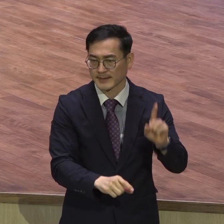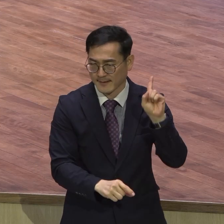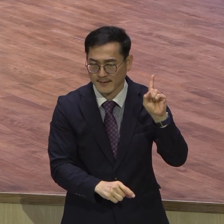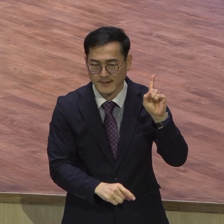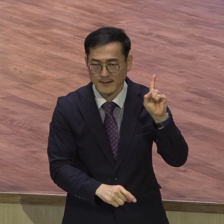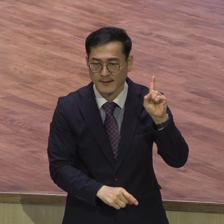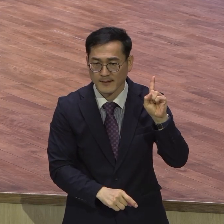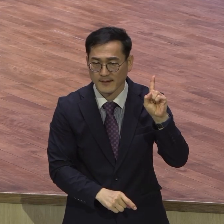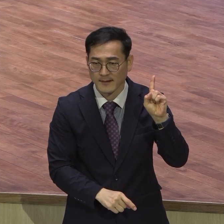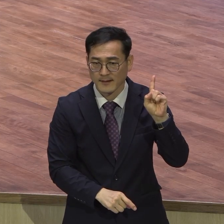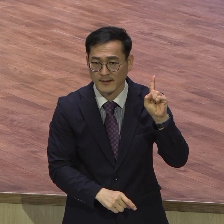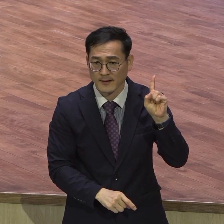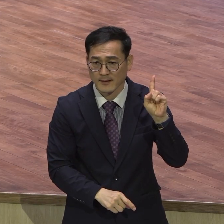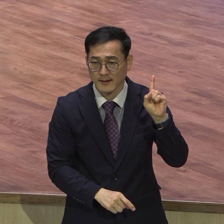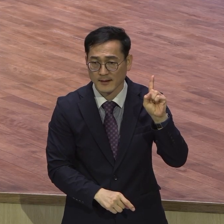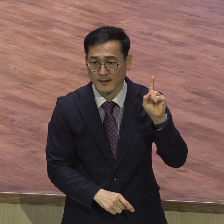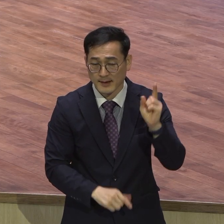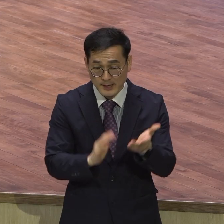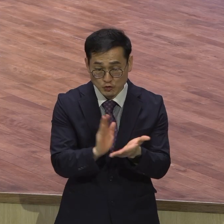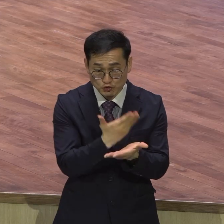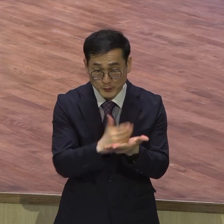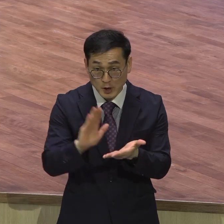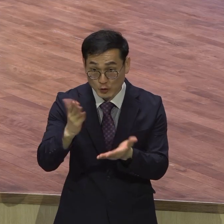이게 구별된 존재감이에요. 다릅니다.